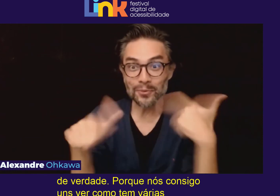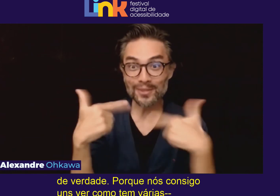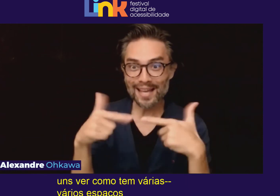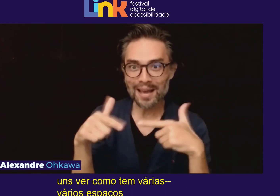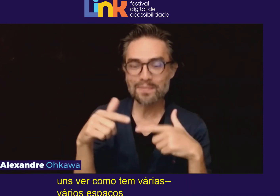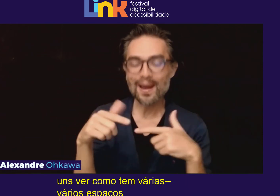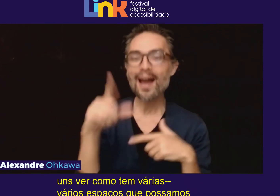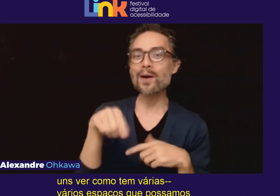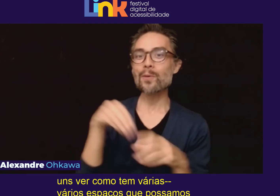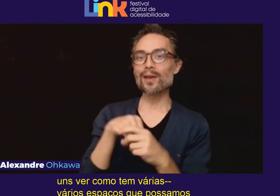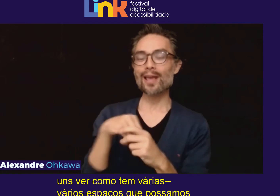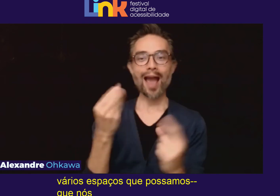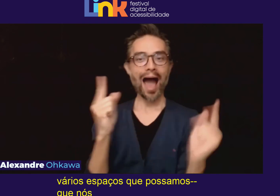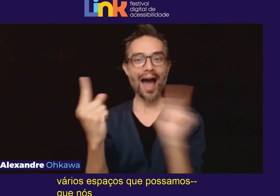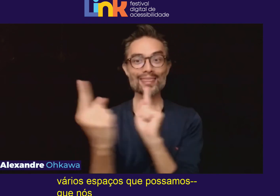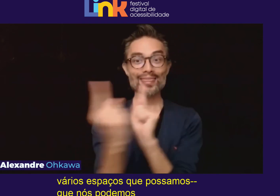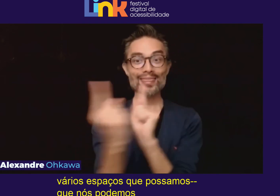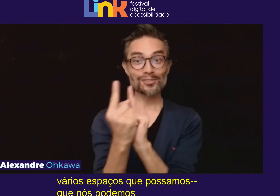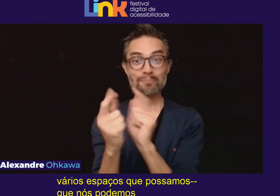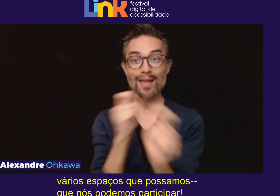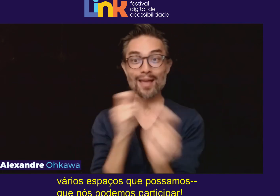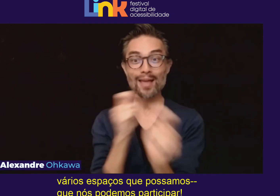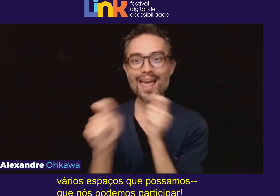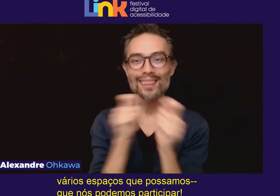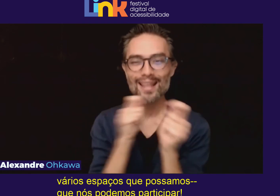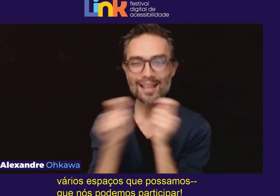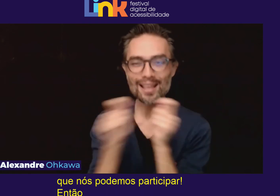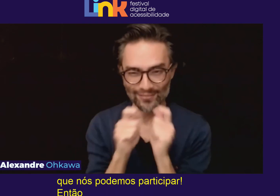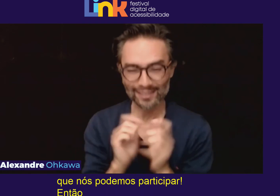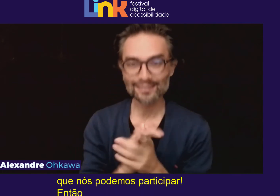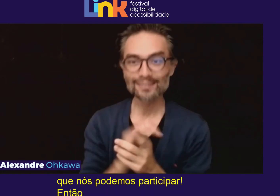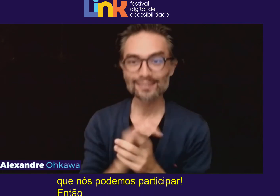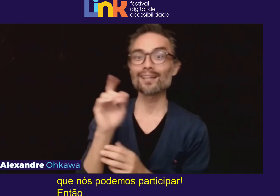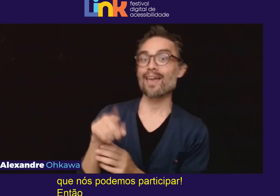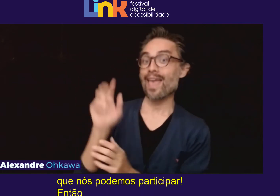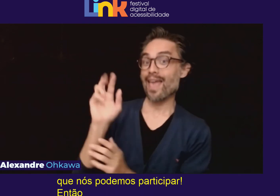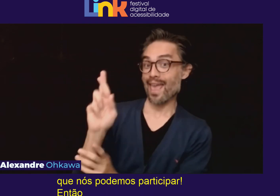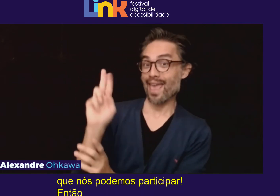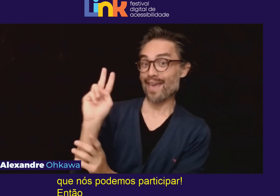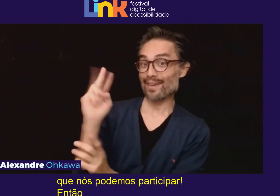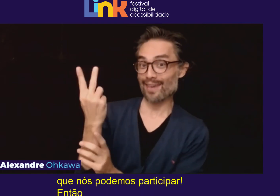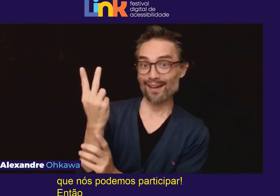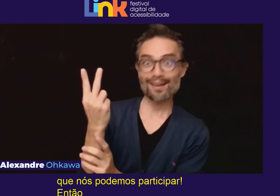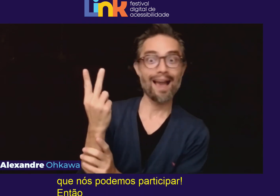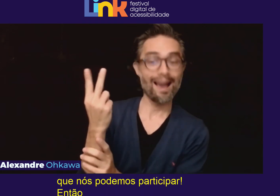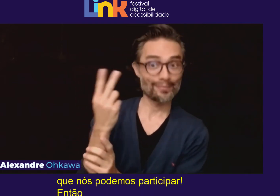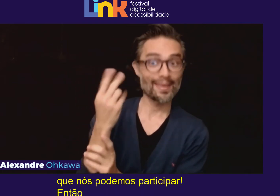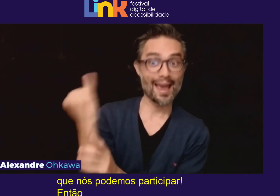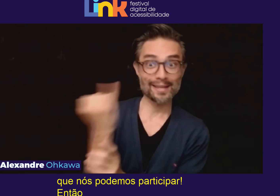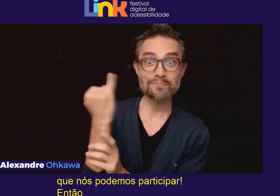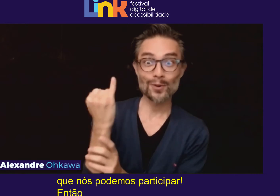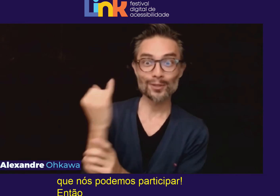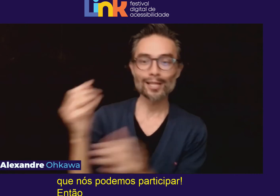podemos participar. Então, por exemplo, na entrevista, né, que vocês citaram, do RH, então